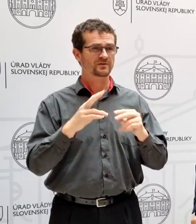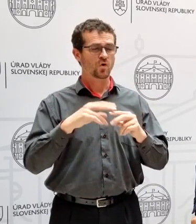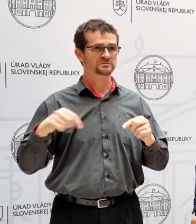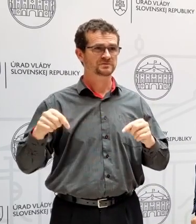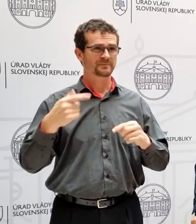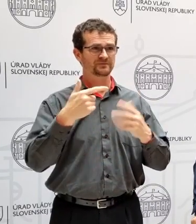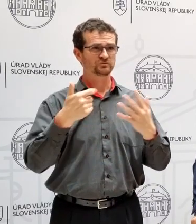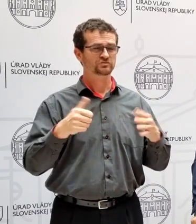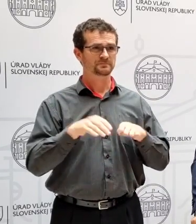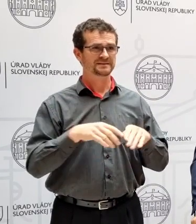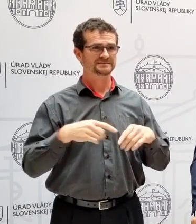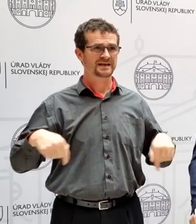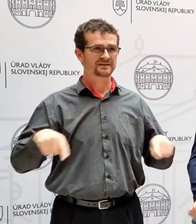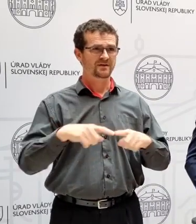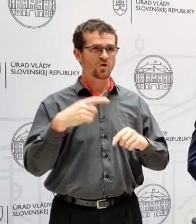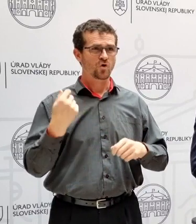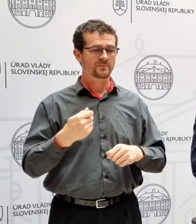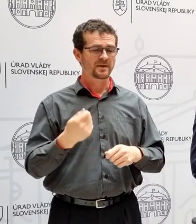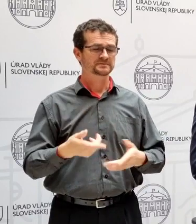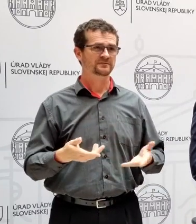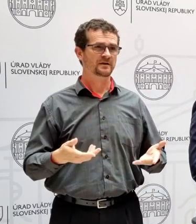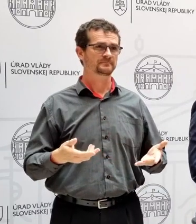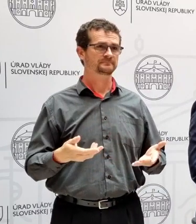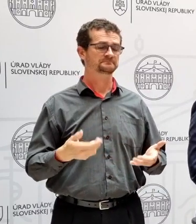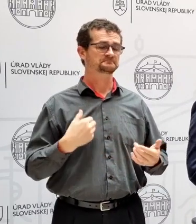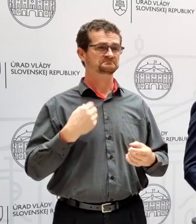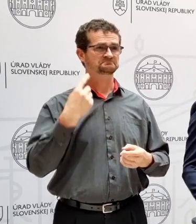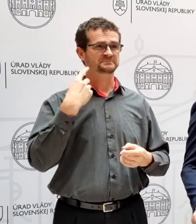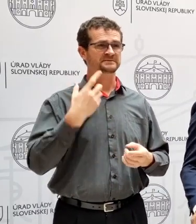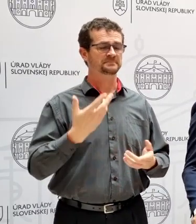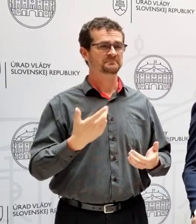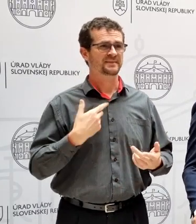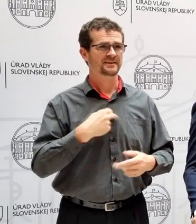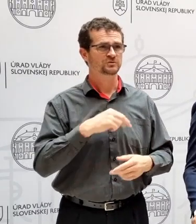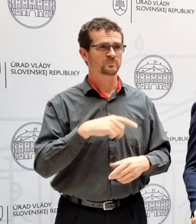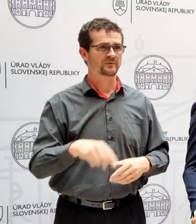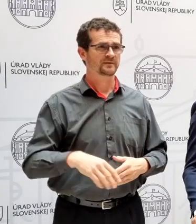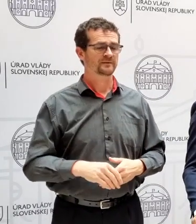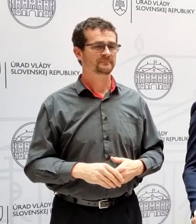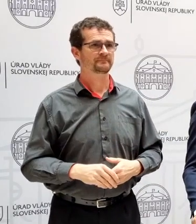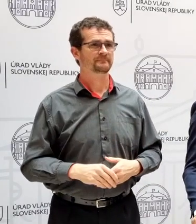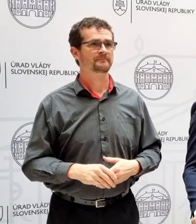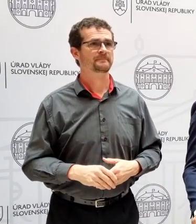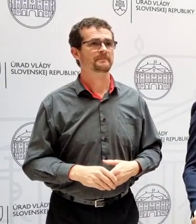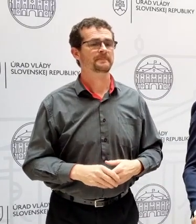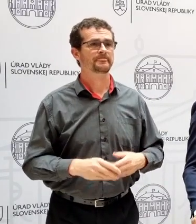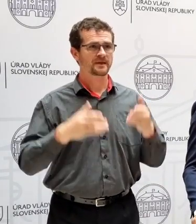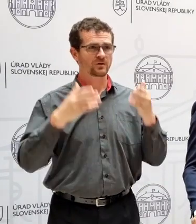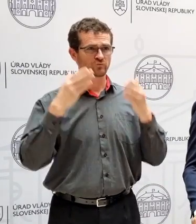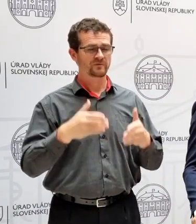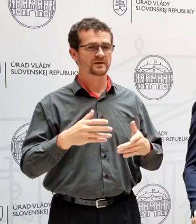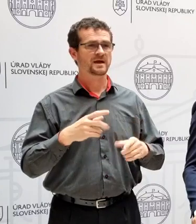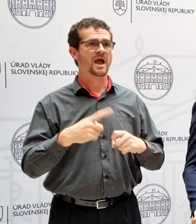ostatnými 26 ministrami hospodárstva si myslím, že nie je zodpovedné.